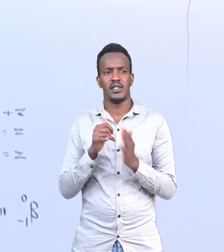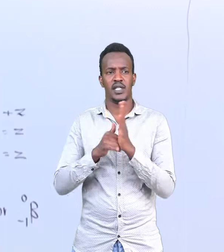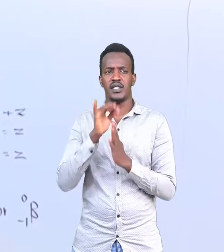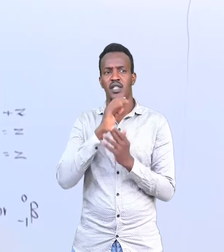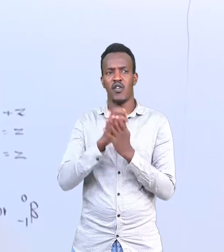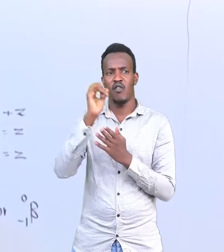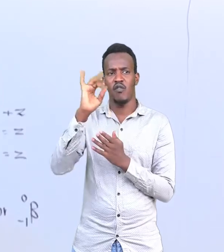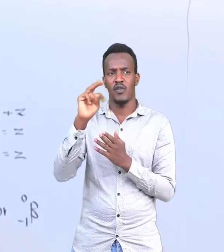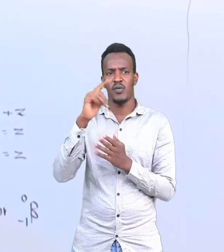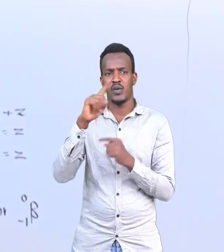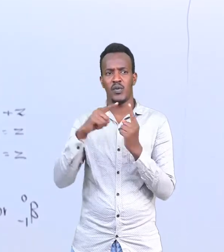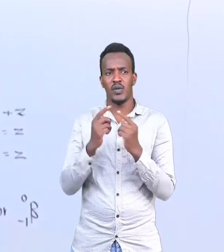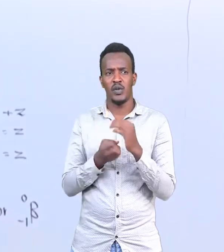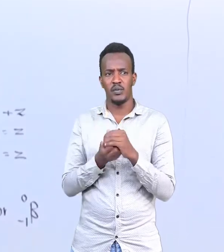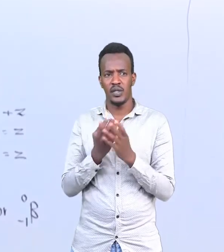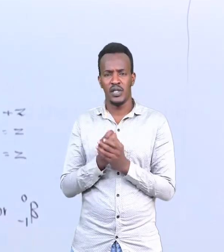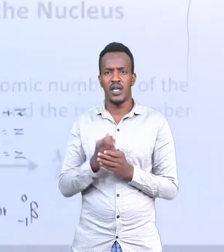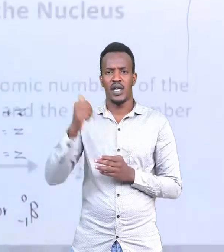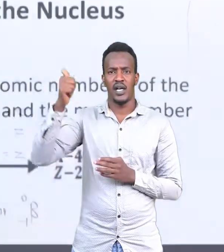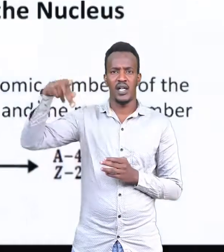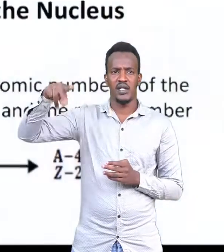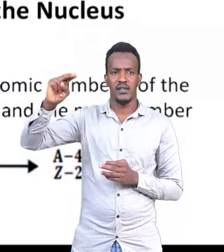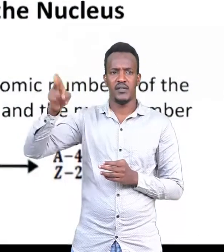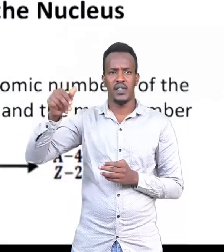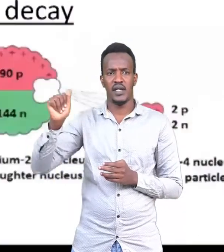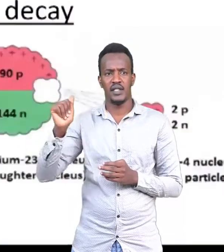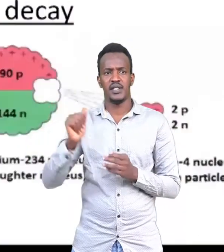saarno marka soo u dhaco waxa weeye alpha decay